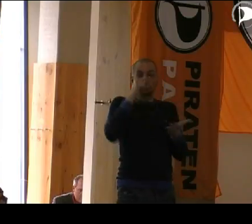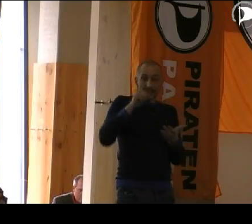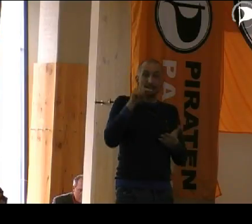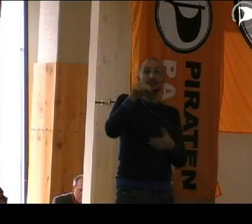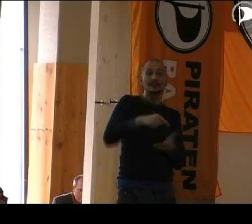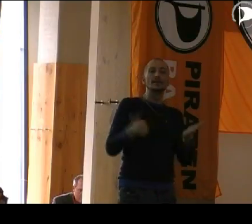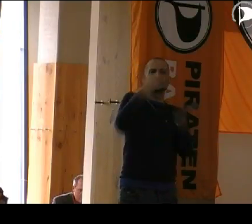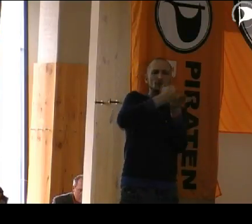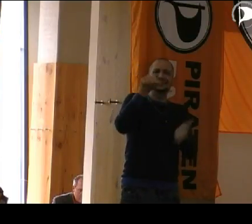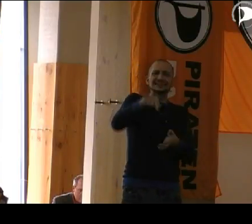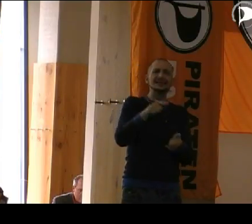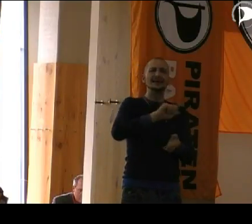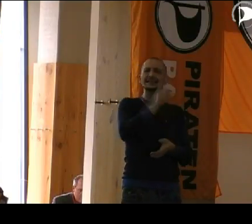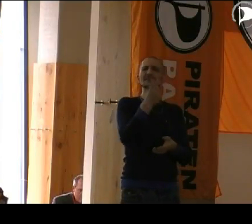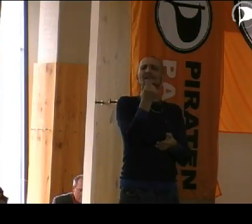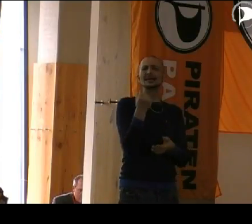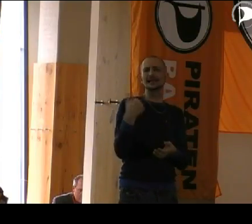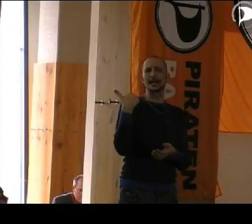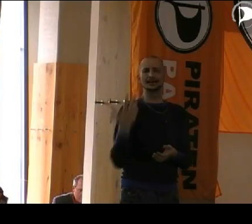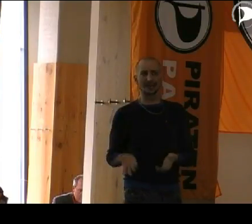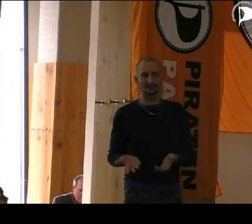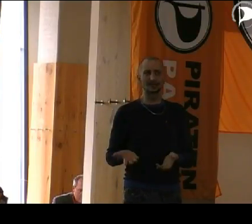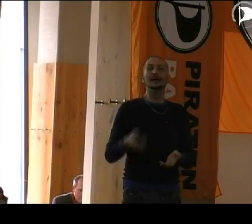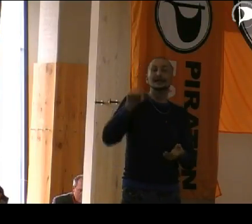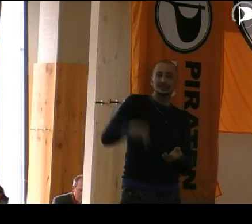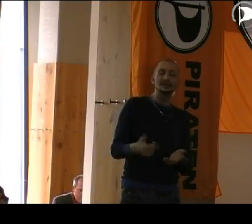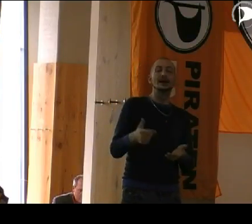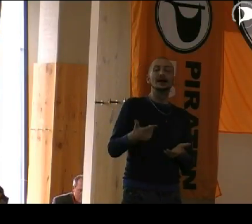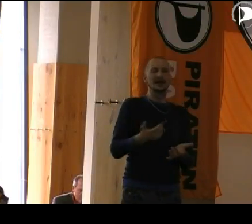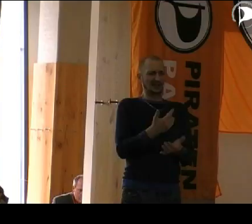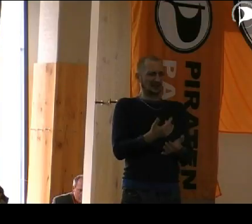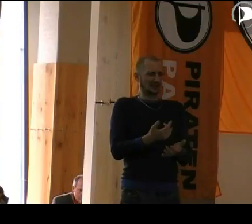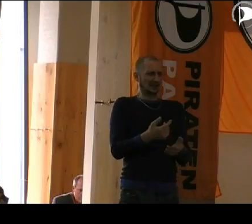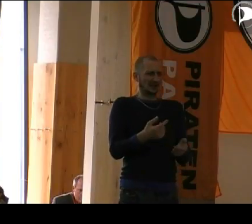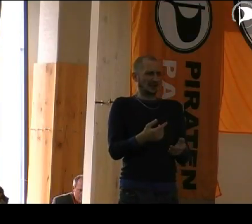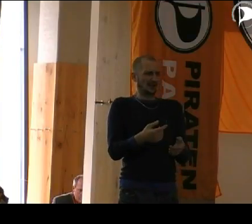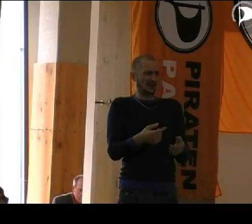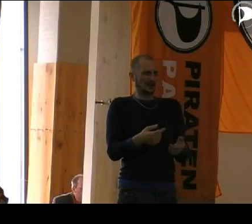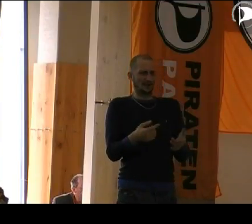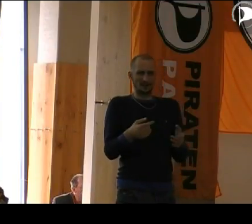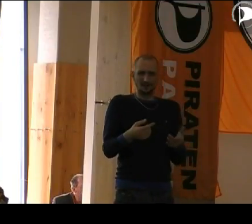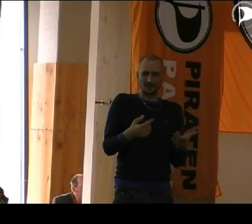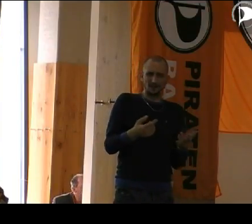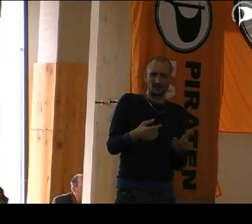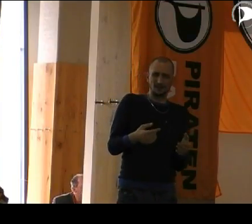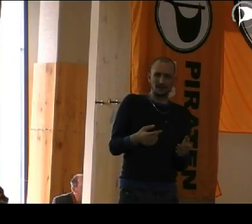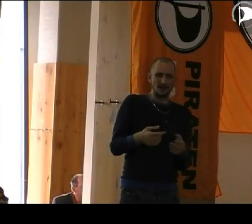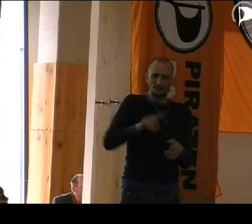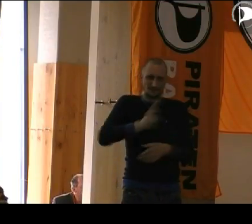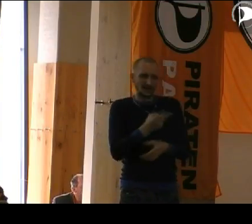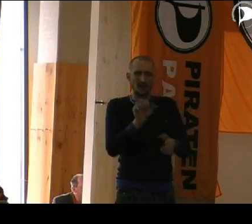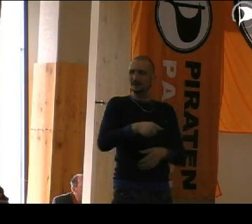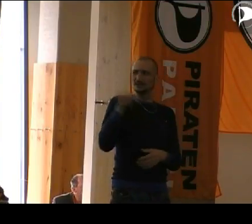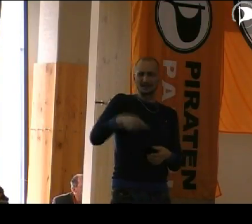bewusster spanisch finanzen plastik wie kann dann praktisch den hügel bis 1000 jahren nicht ist schon viel